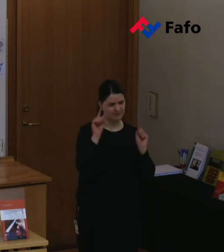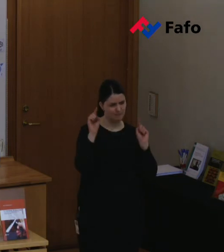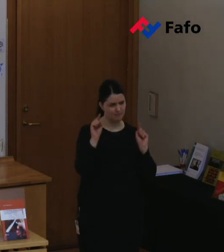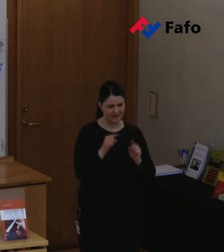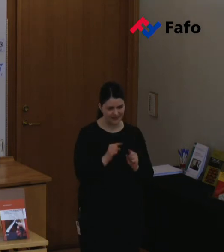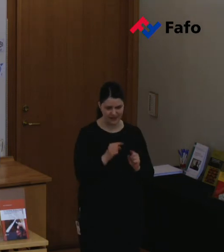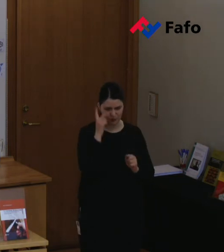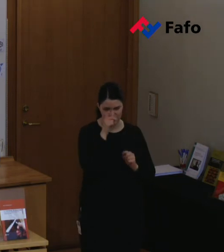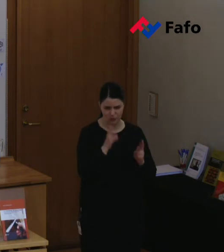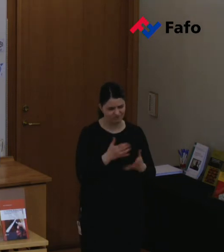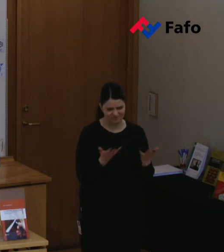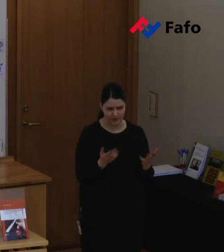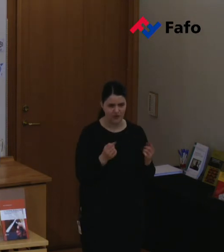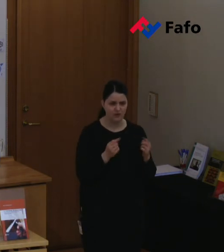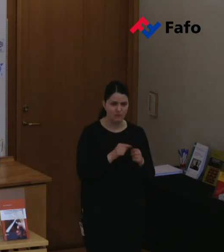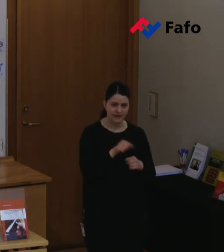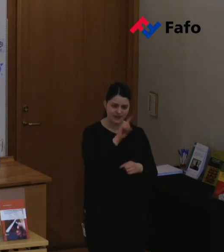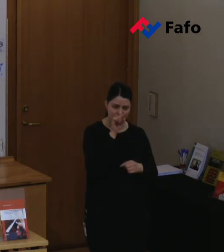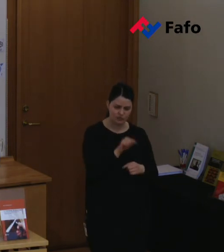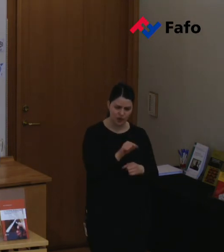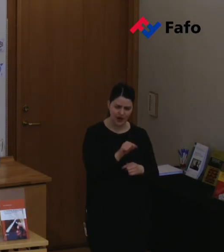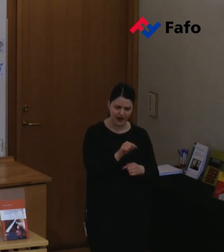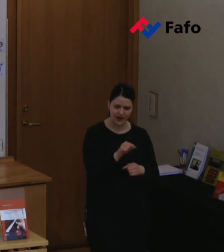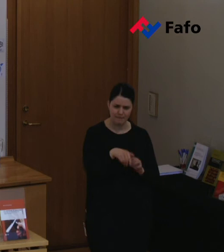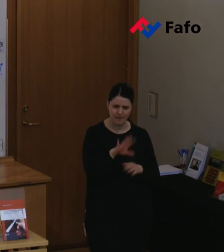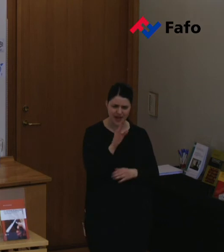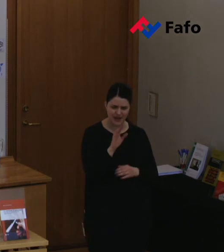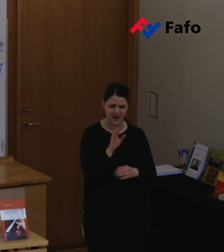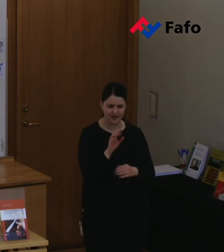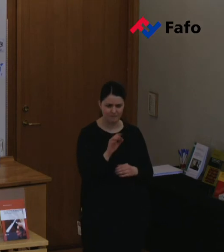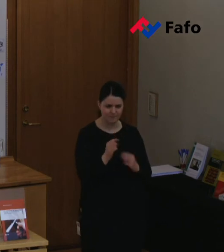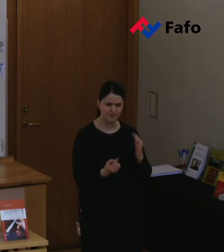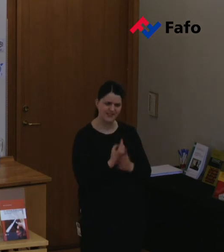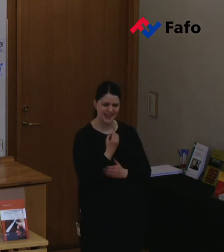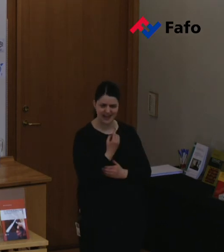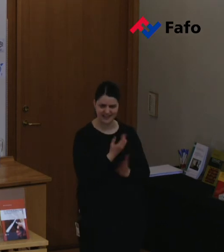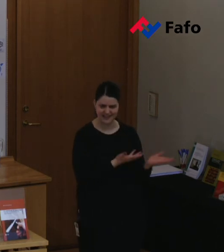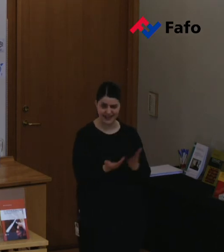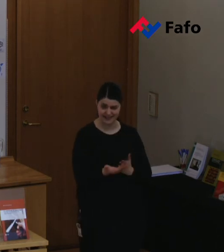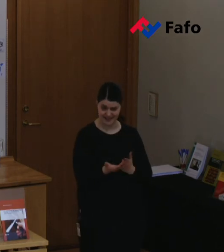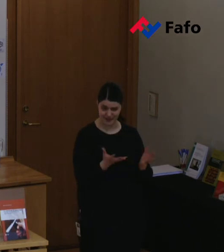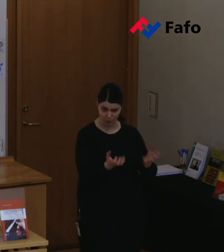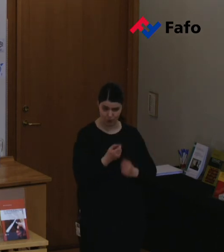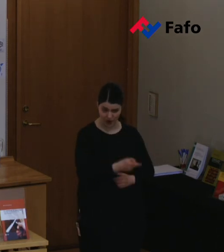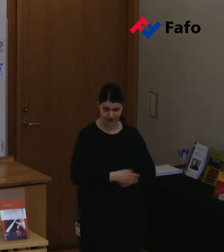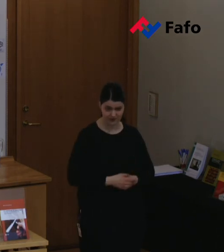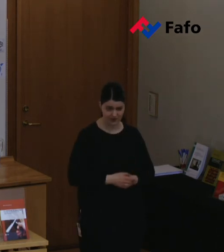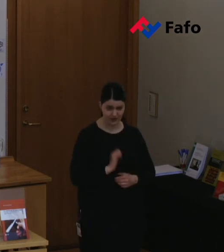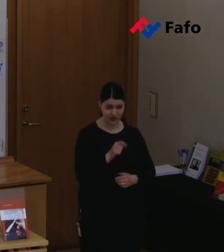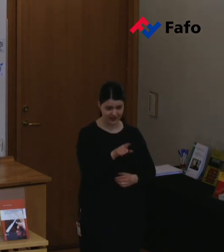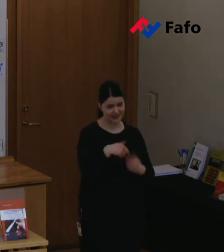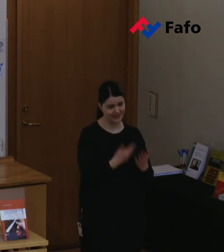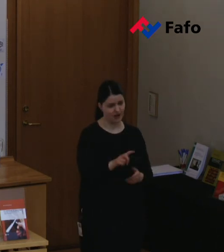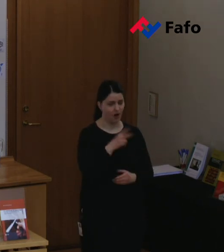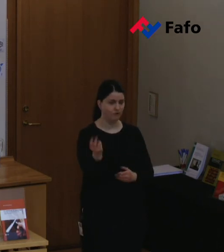derfor blir det sånn jeg forstår det, stilt spørsmål om behovet for mer spesialiserte tjenester. At det vil ha gitt andre resultater. Og